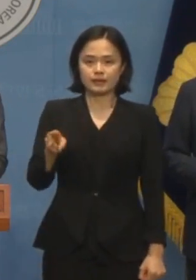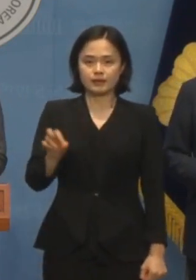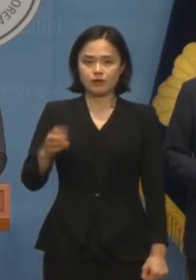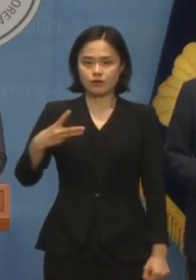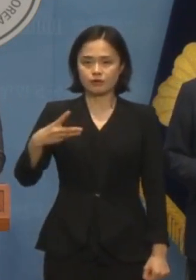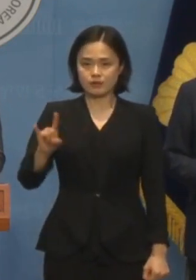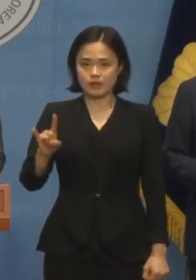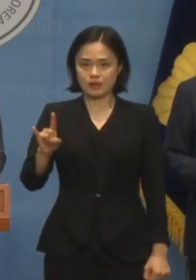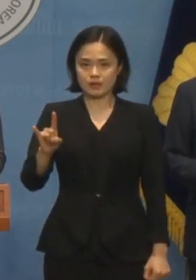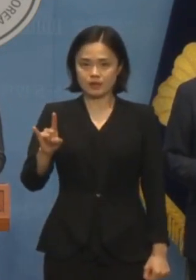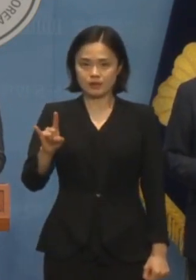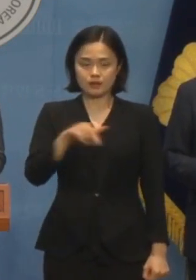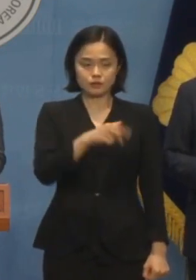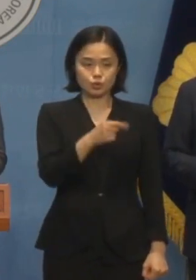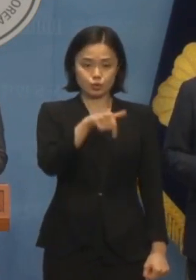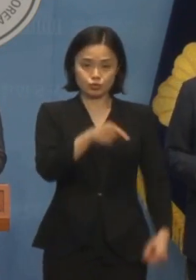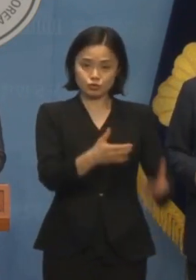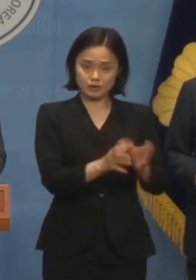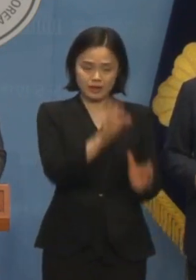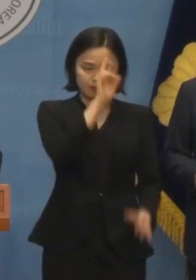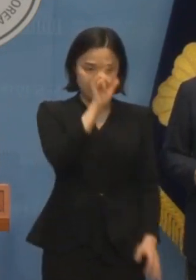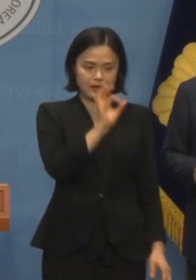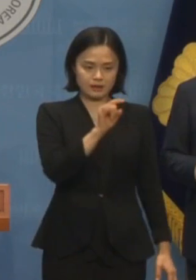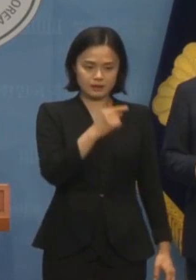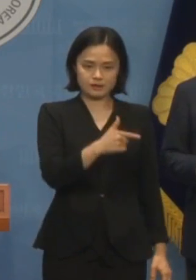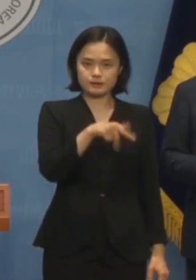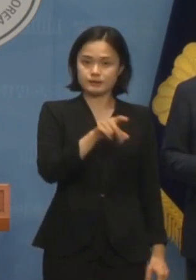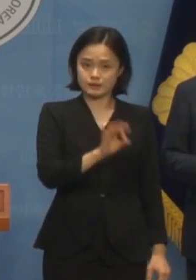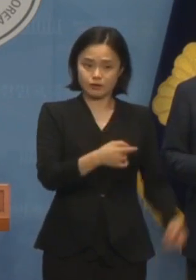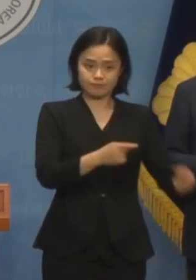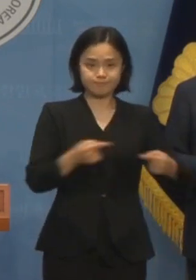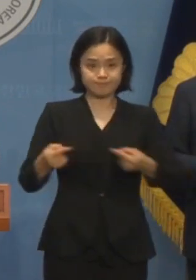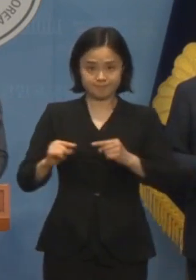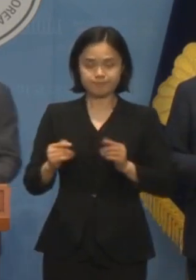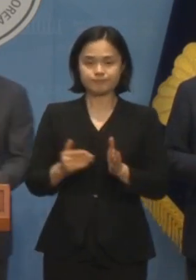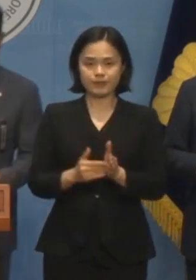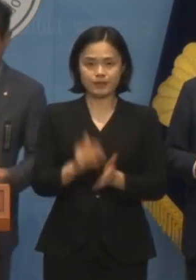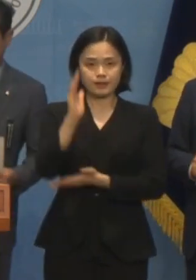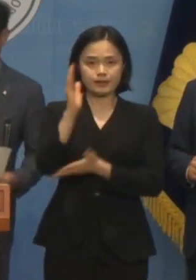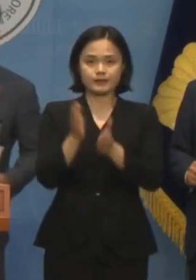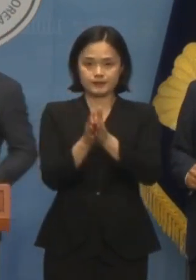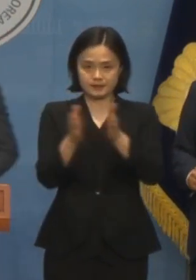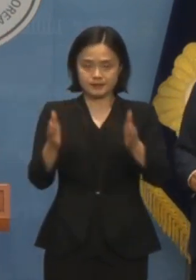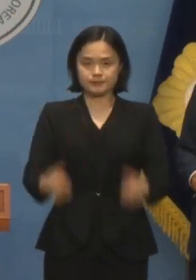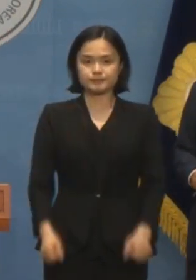위원이십니다. 조국혁신당 박은정 위원이십니다. 그럼 기자회견 하겠습니다.